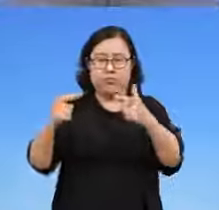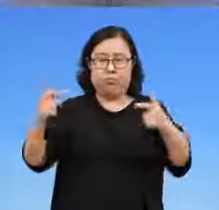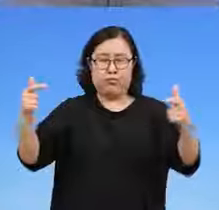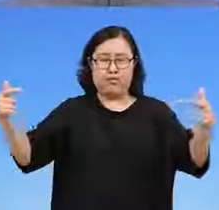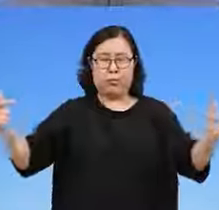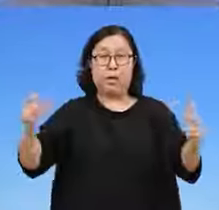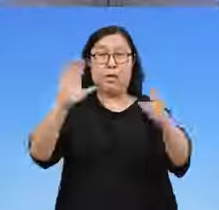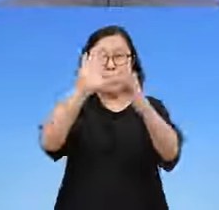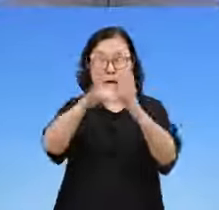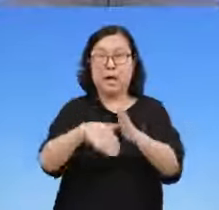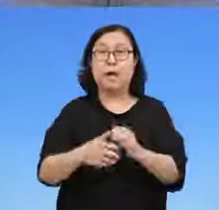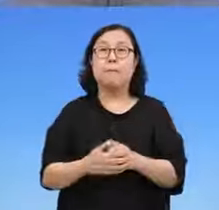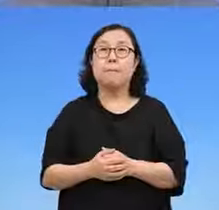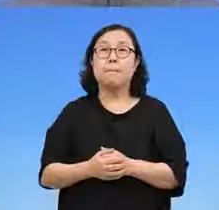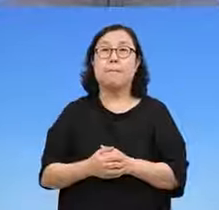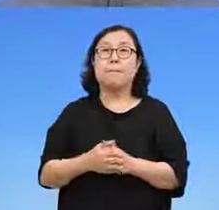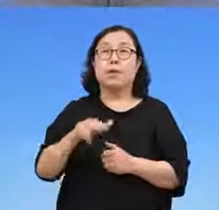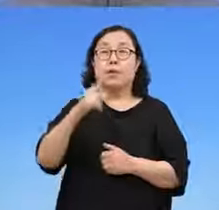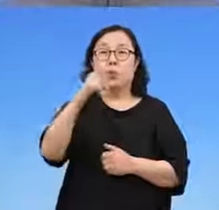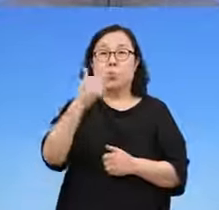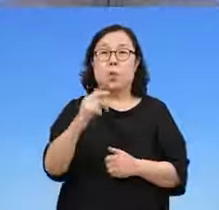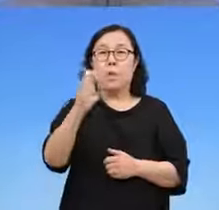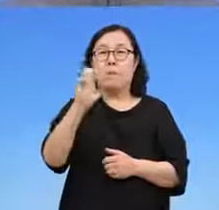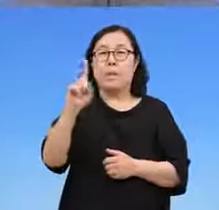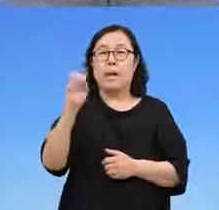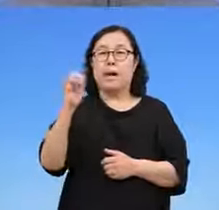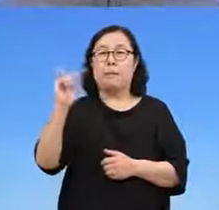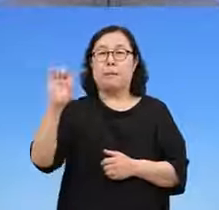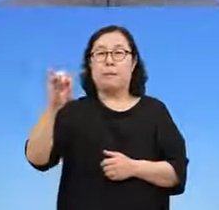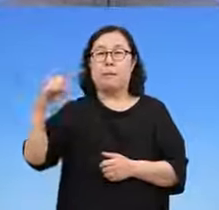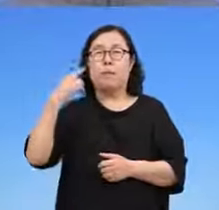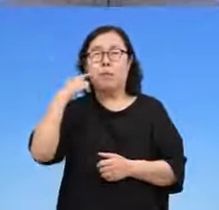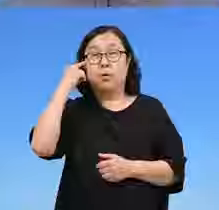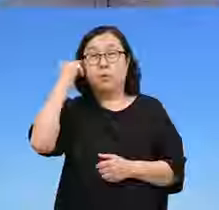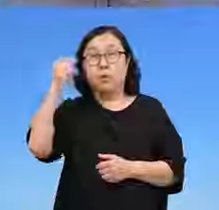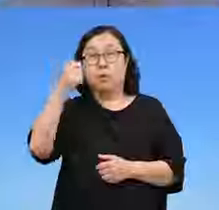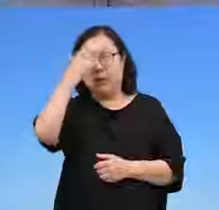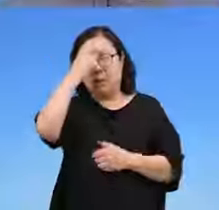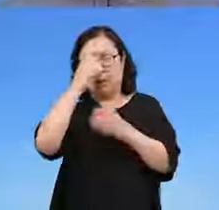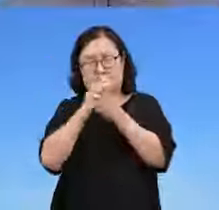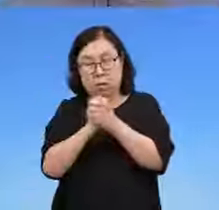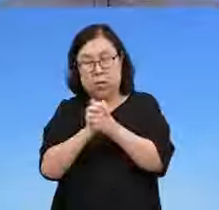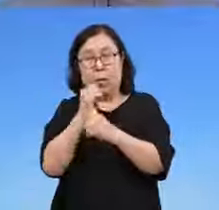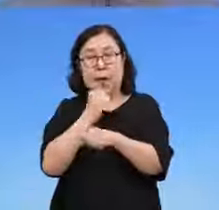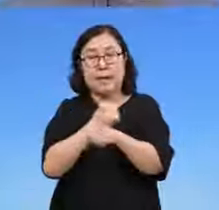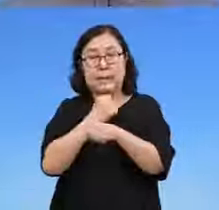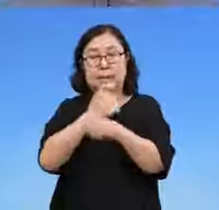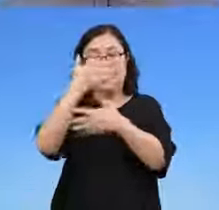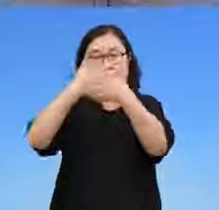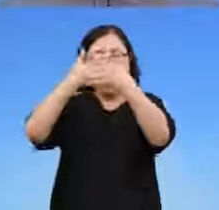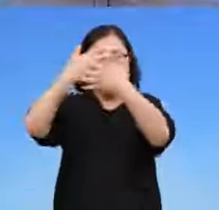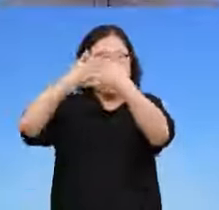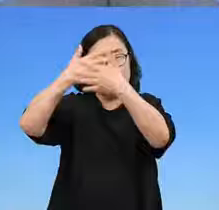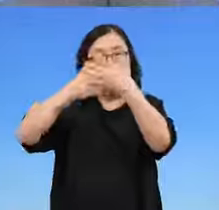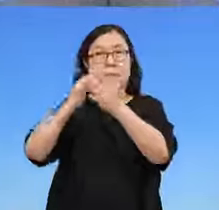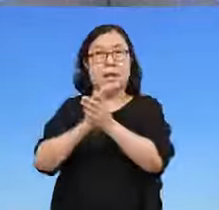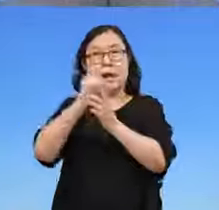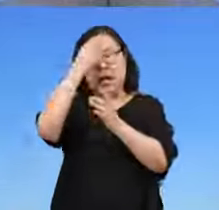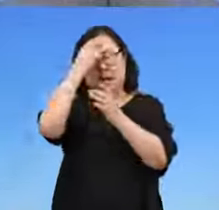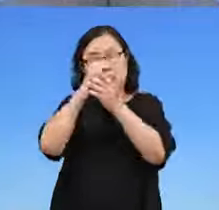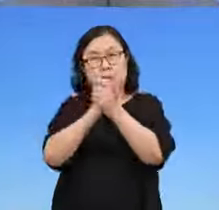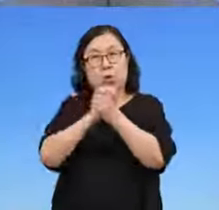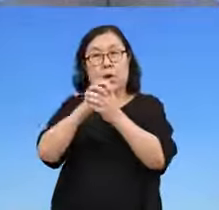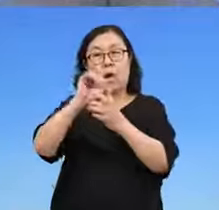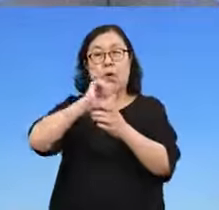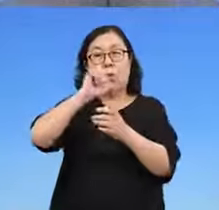폭력 이렇게 뒤덮고 있던 그런 상황에 이 존 파이프 목사님이 참 아픈 마음으로 기도하신 영상이에요. 기도가